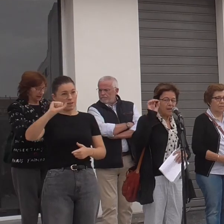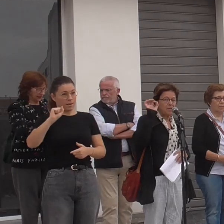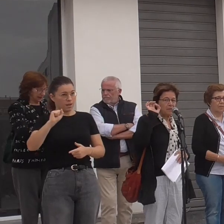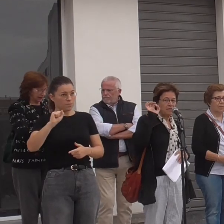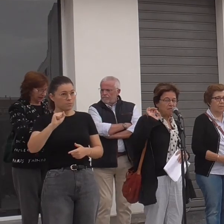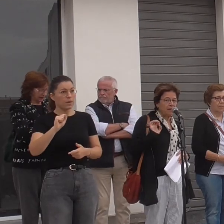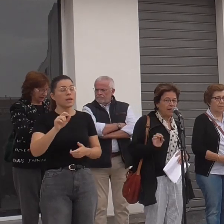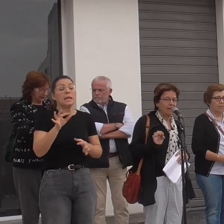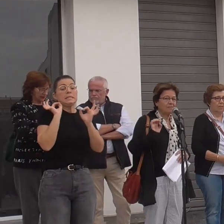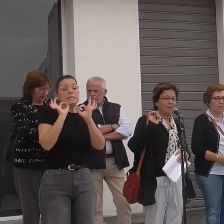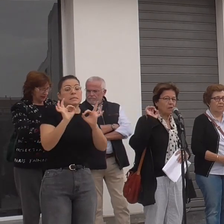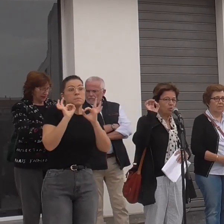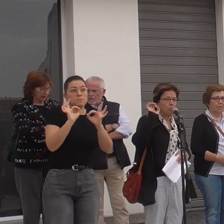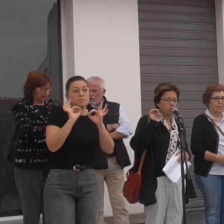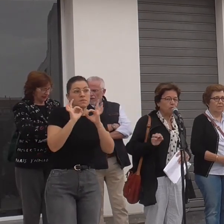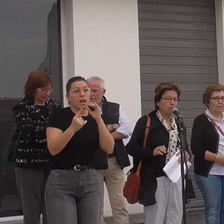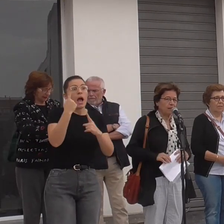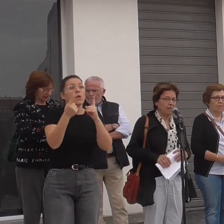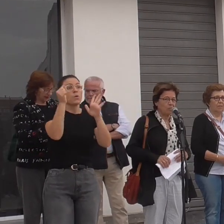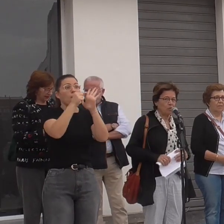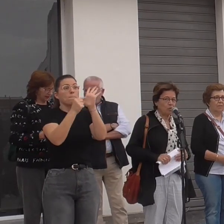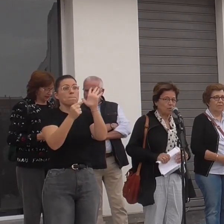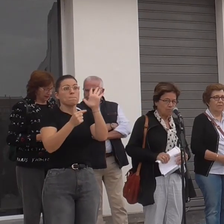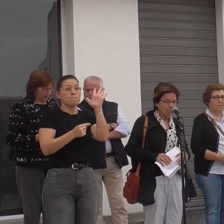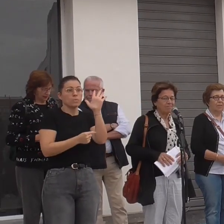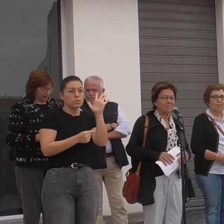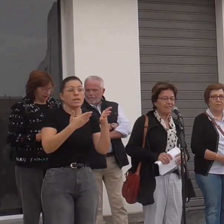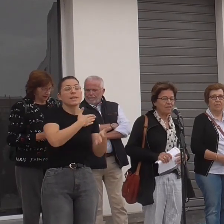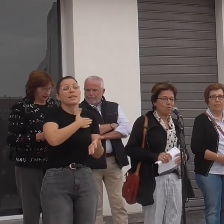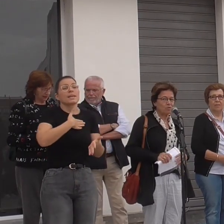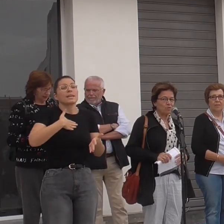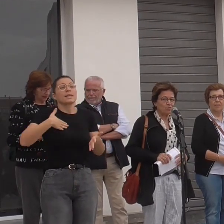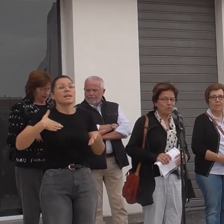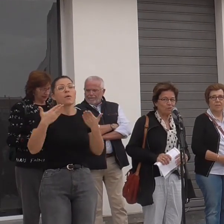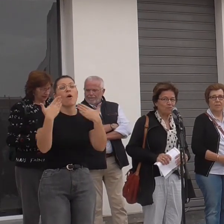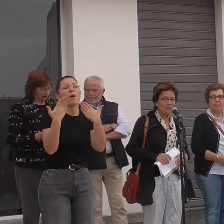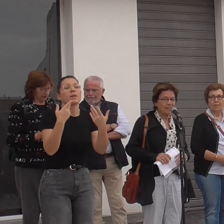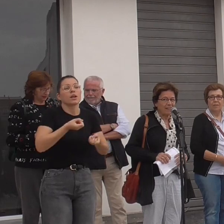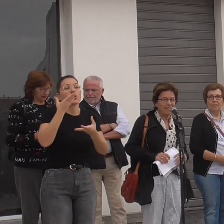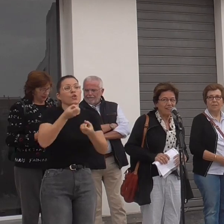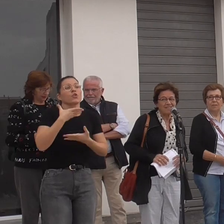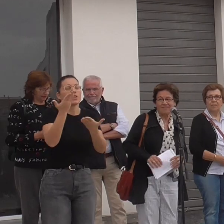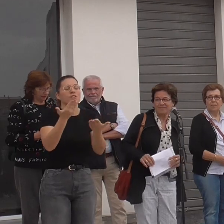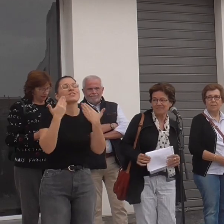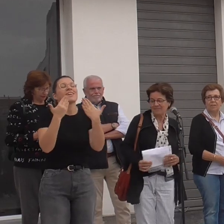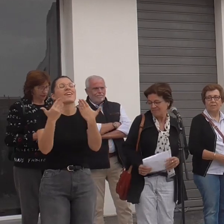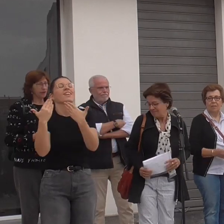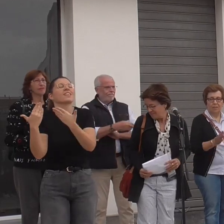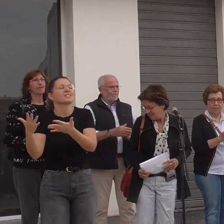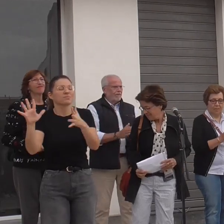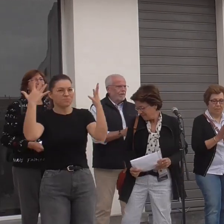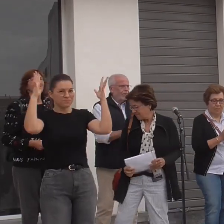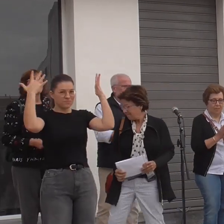a especificar algunos puntos que queremos tratar con vosotros. Muchas gracias.